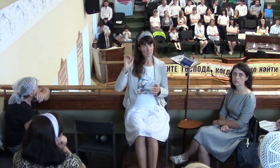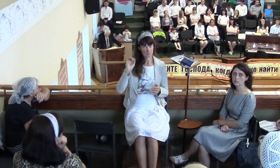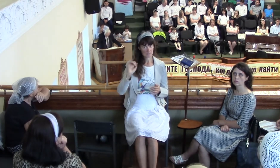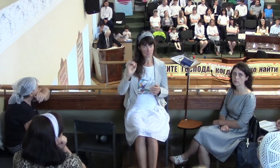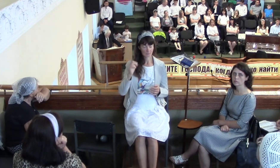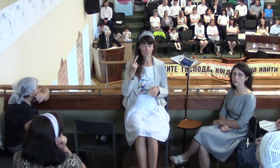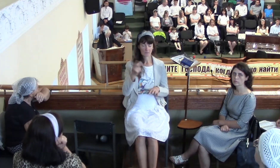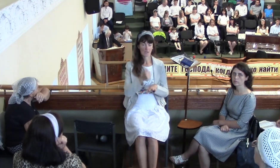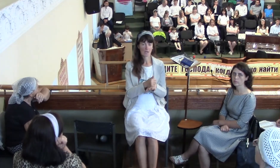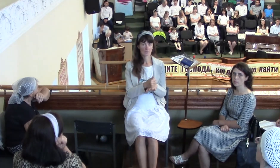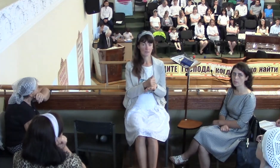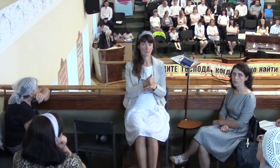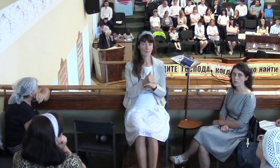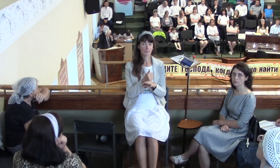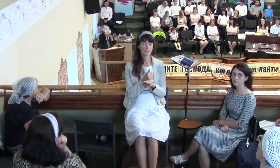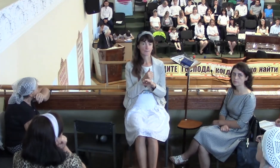2 глава